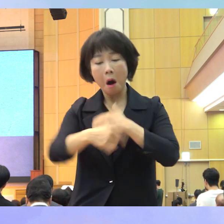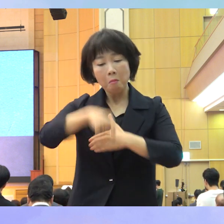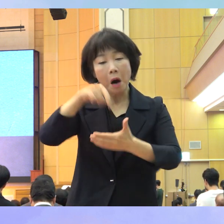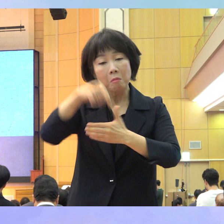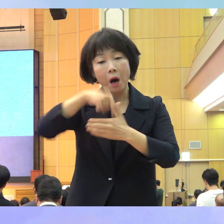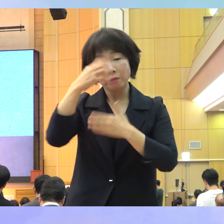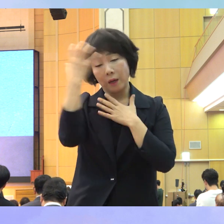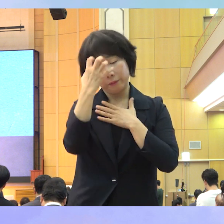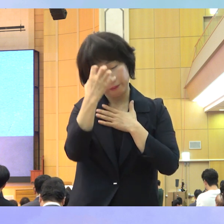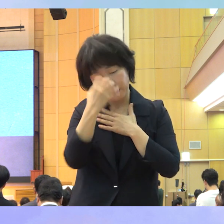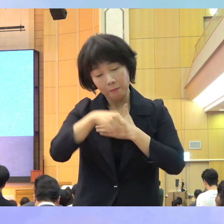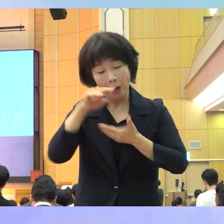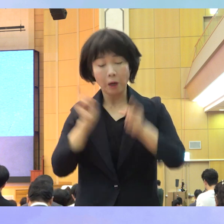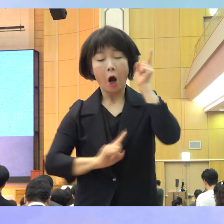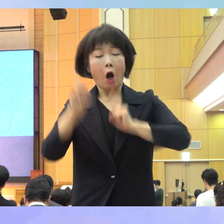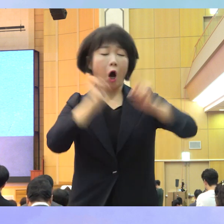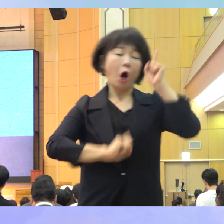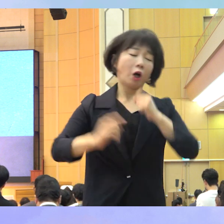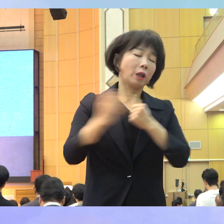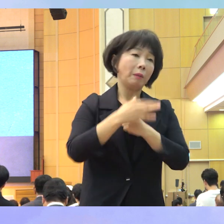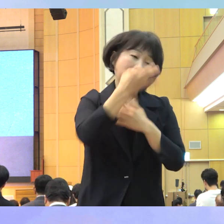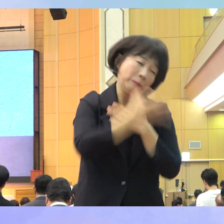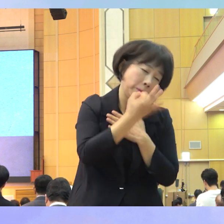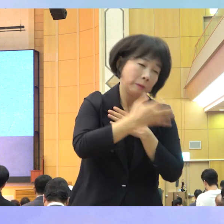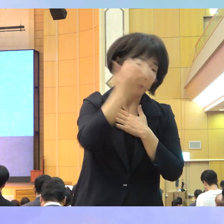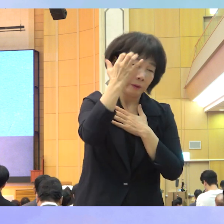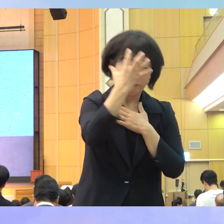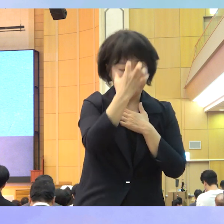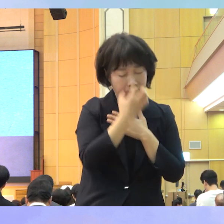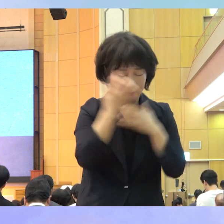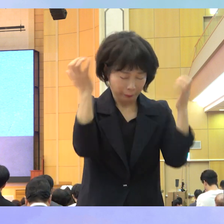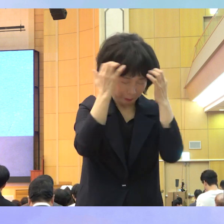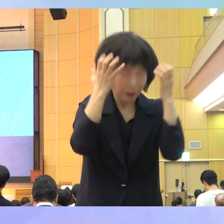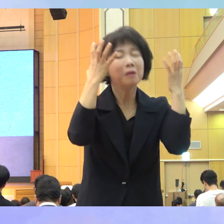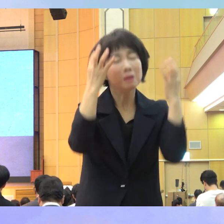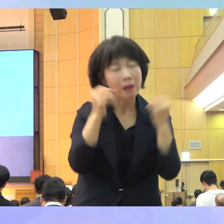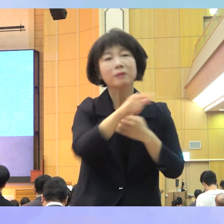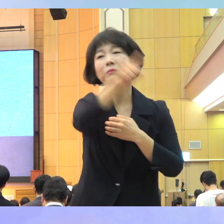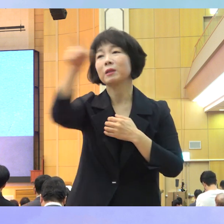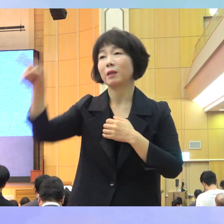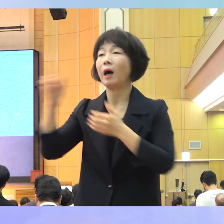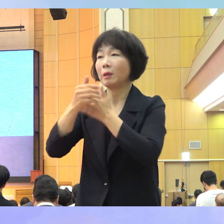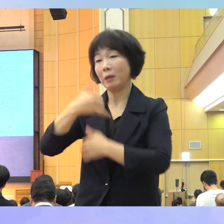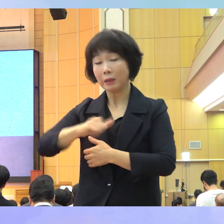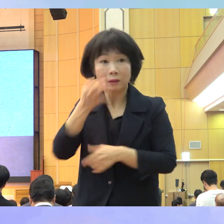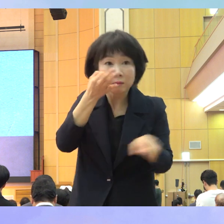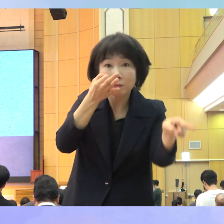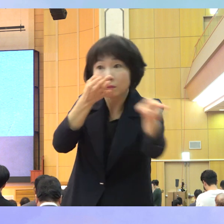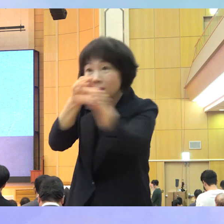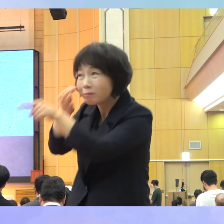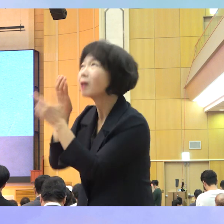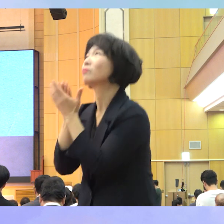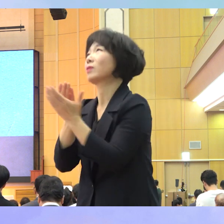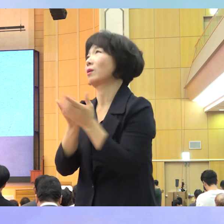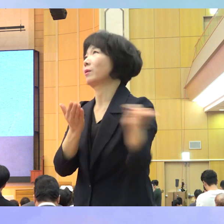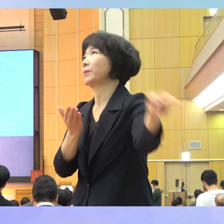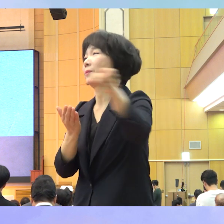아파서 신음하고 힘들어하고 우울하고 괴로워하는 주님의 자녀들을 보십시오.